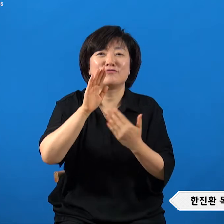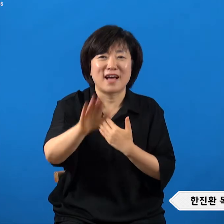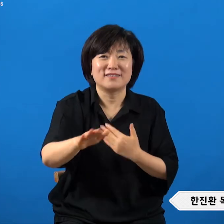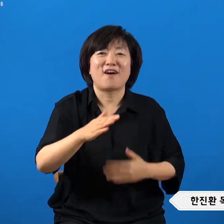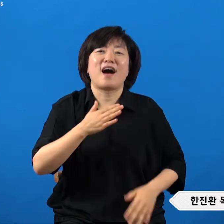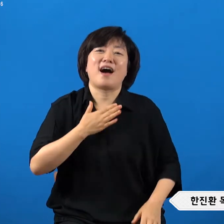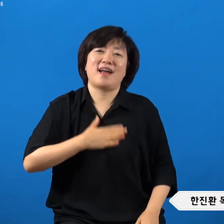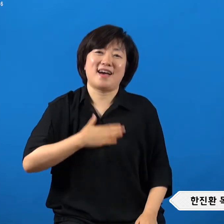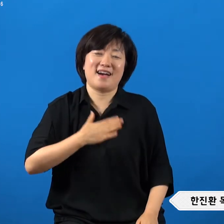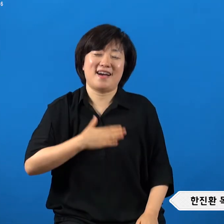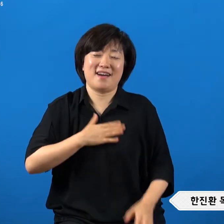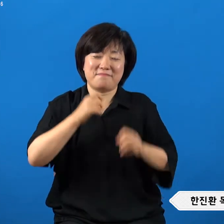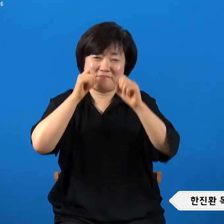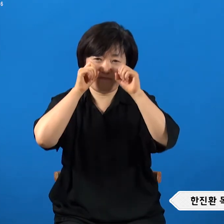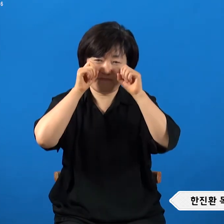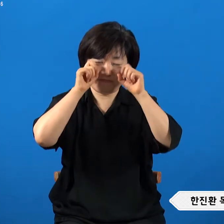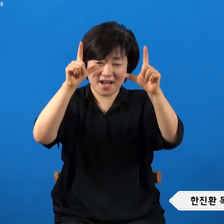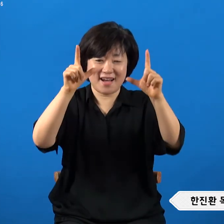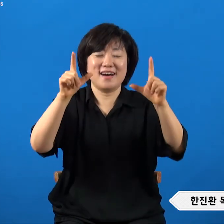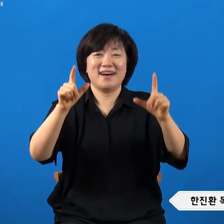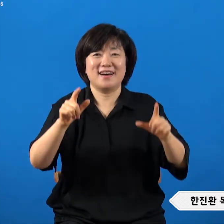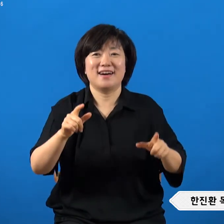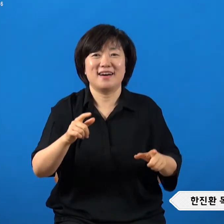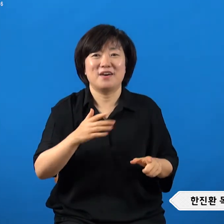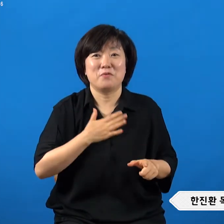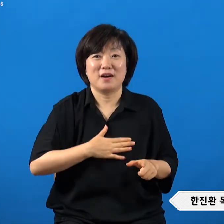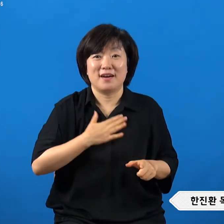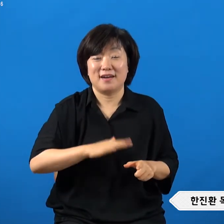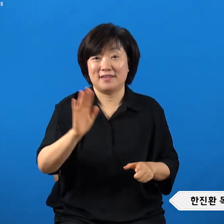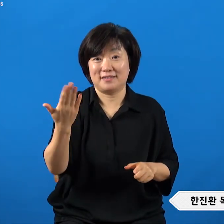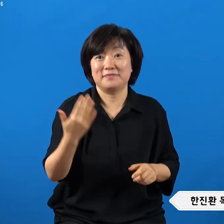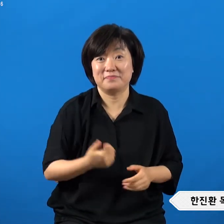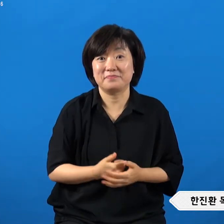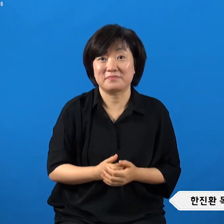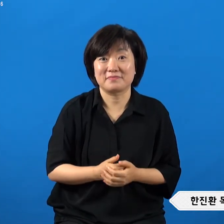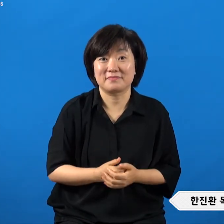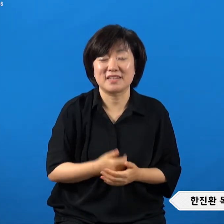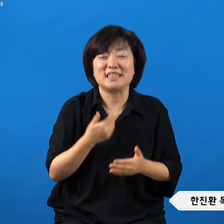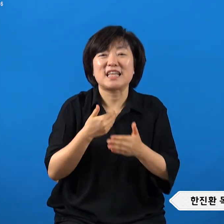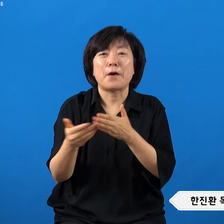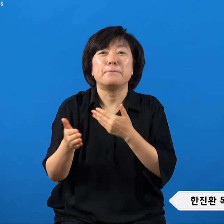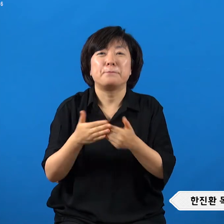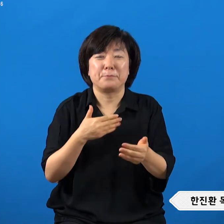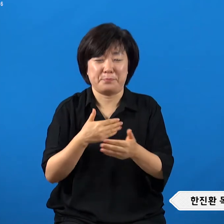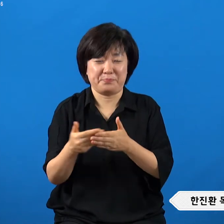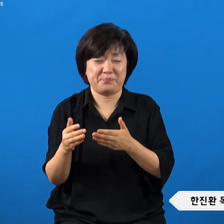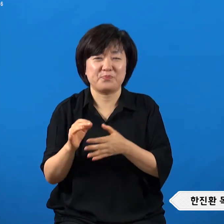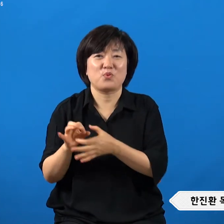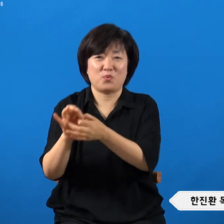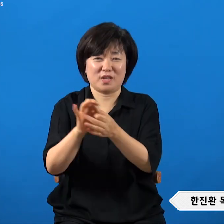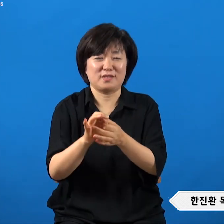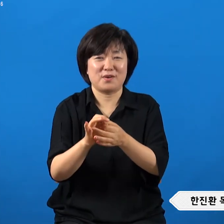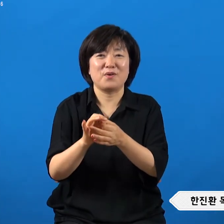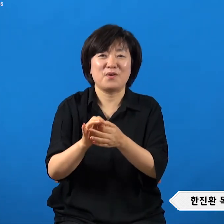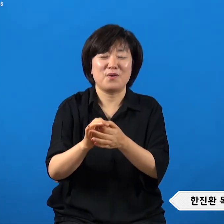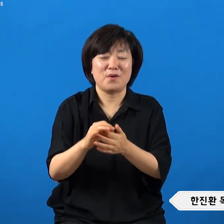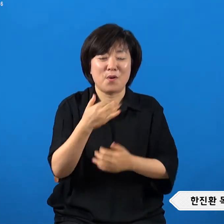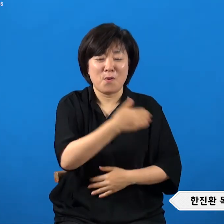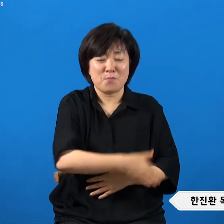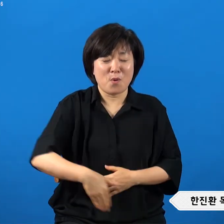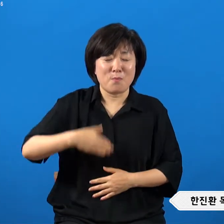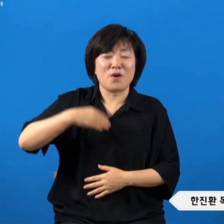차원이 다르게 그렇게 분명하게 확신을 하게 되고 깨닫게 됩니다. 체험을 했으니까,